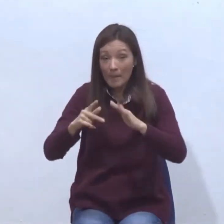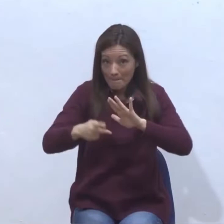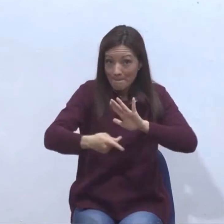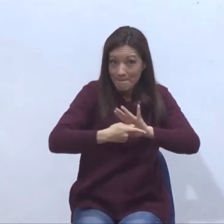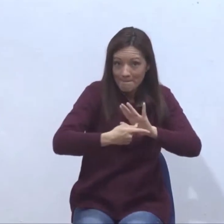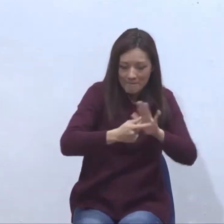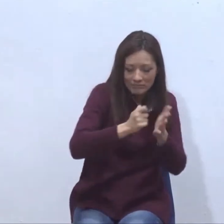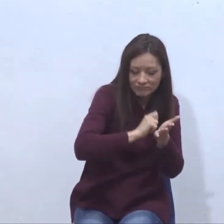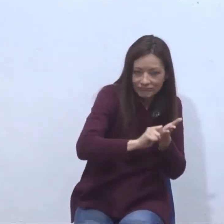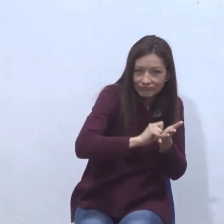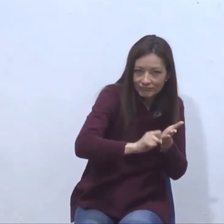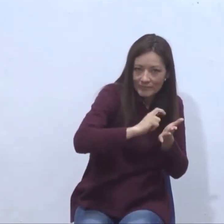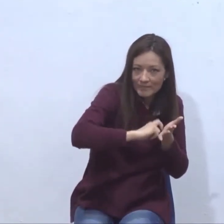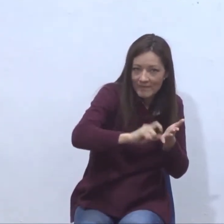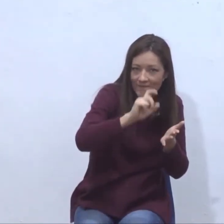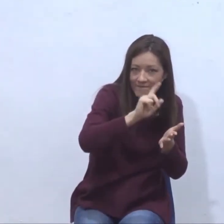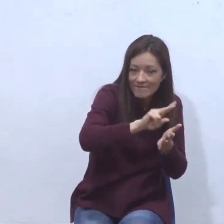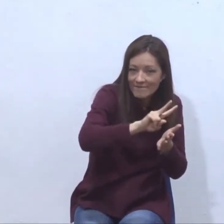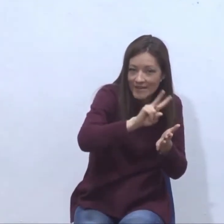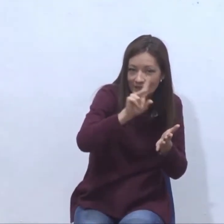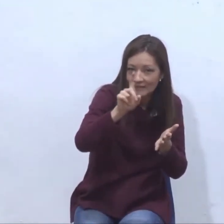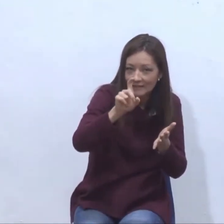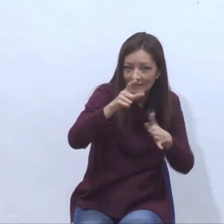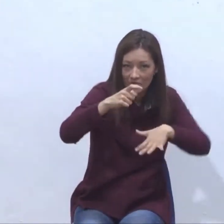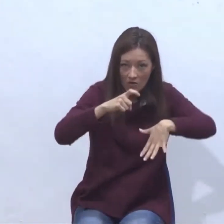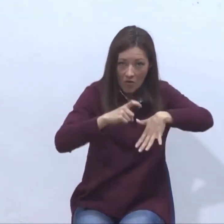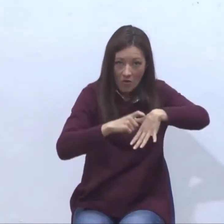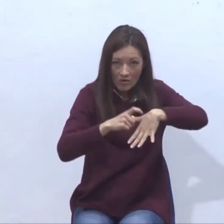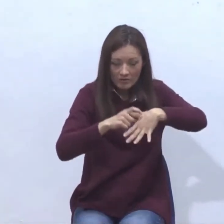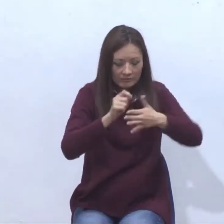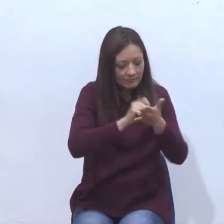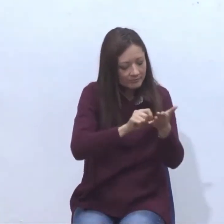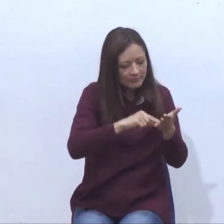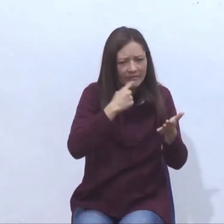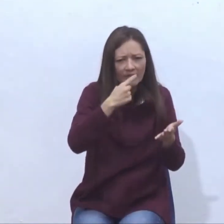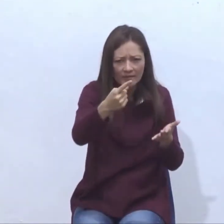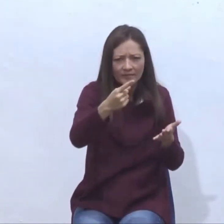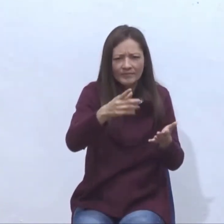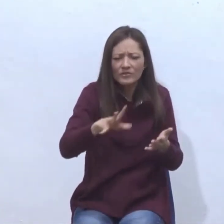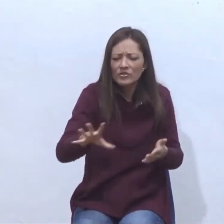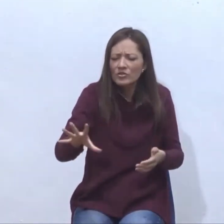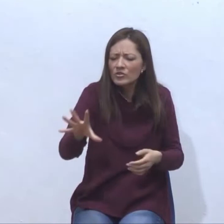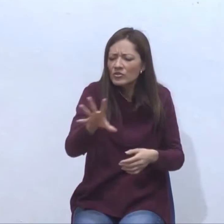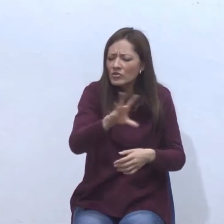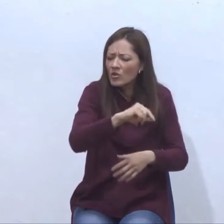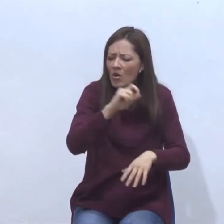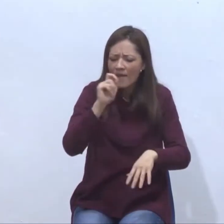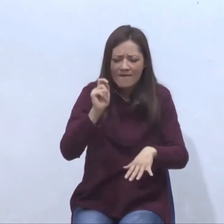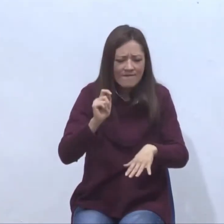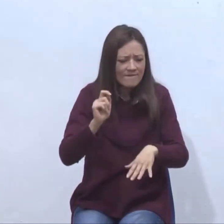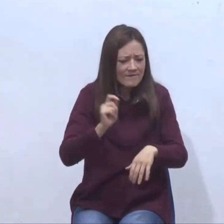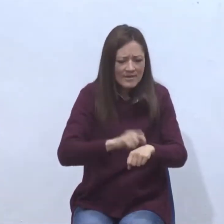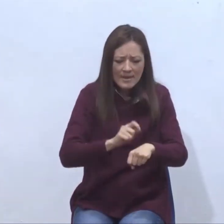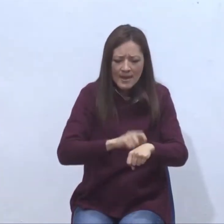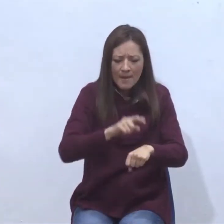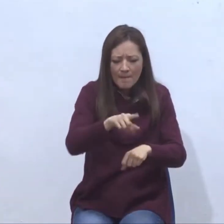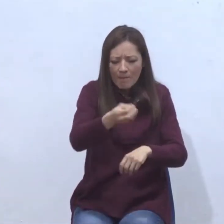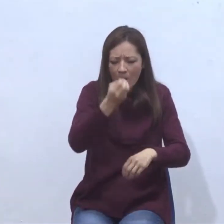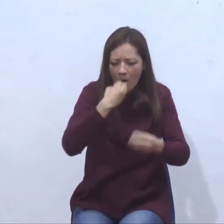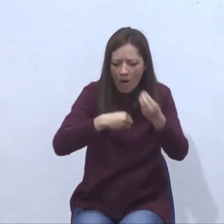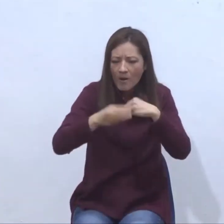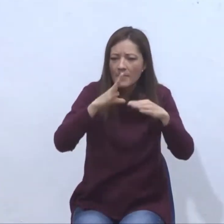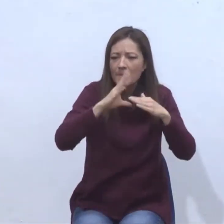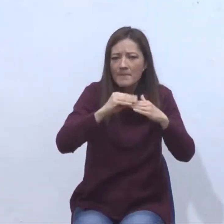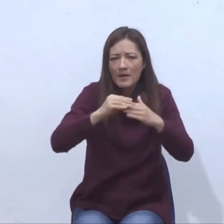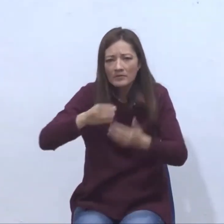el versículo 26 de Corintios dice: así pues, todas las veces que comieres este pan y bebieres